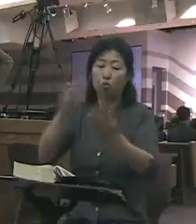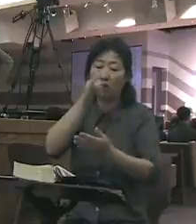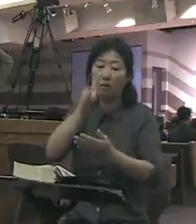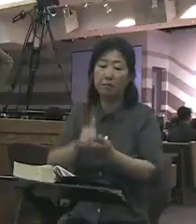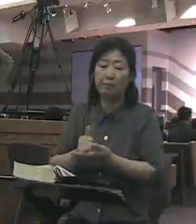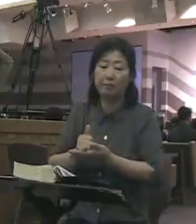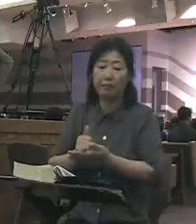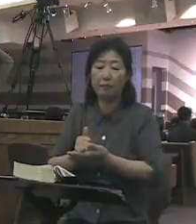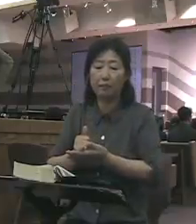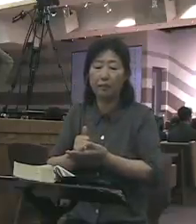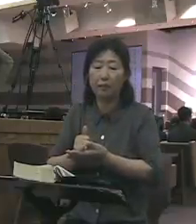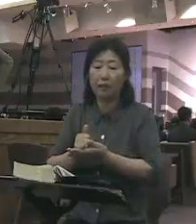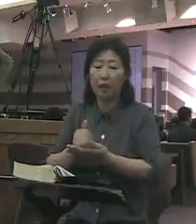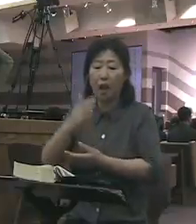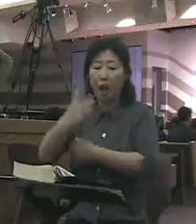하는 축복을 다시 한번 만끽하게 합니다.